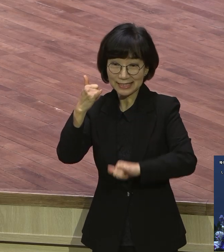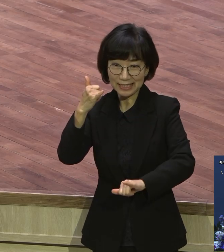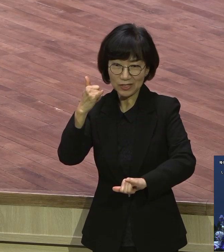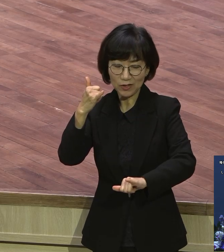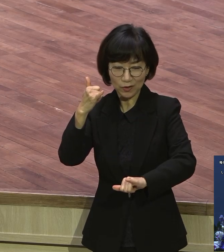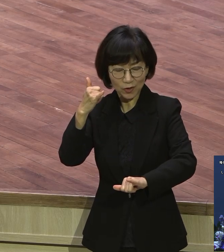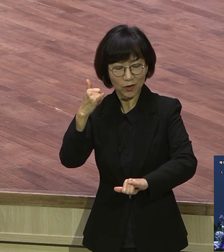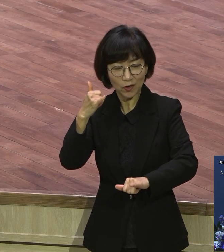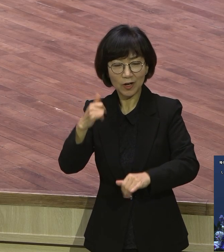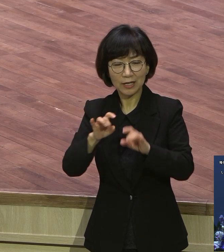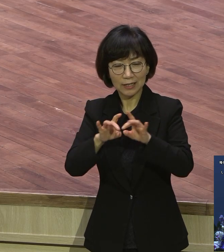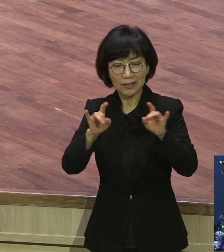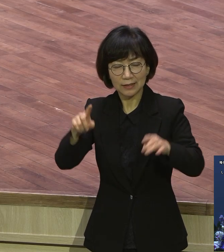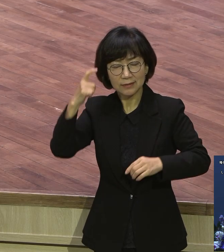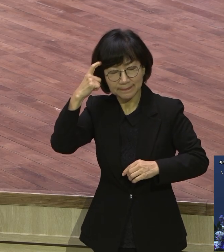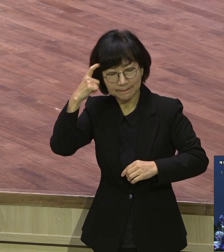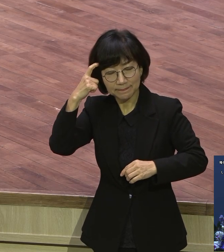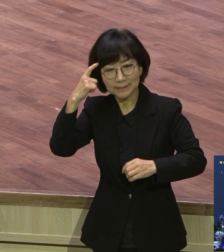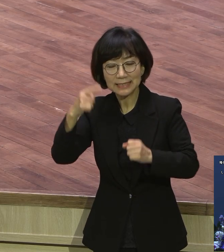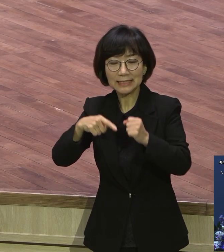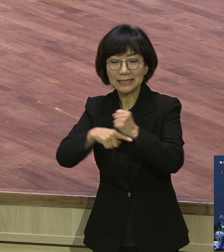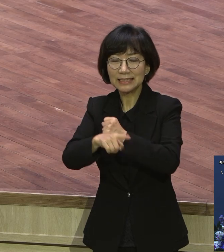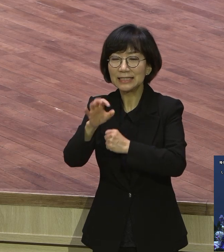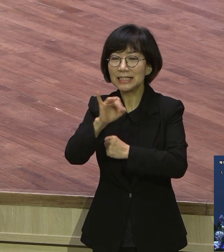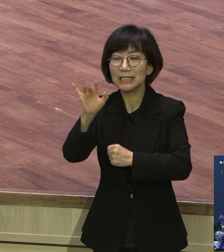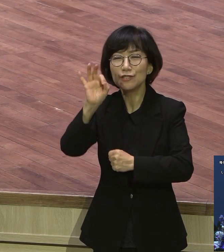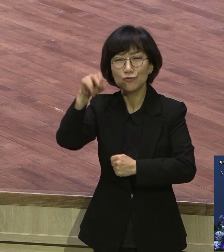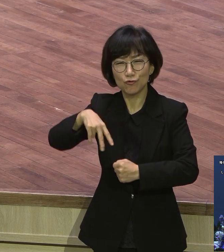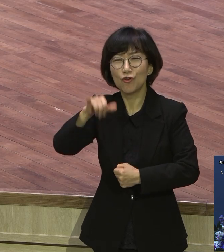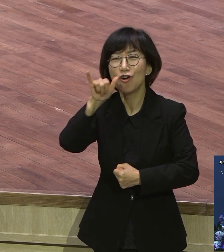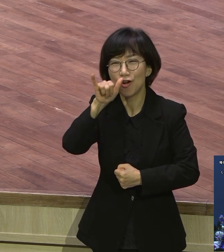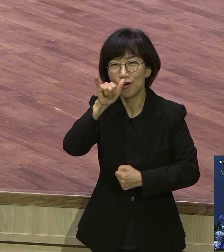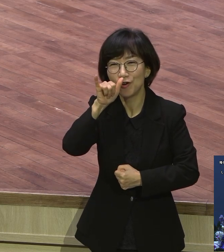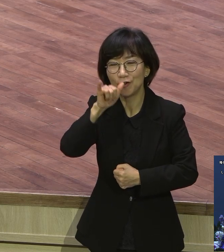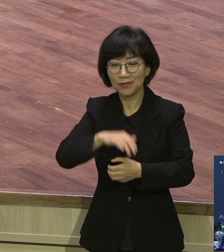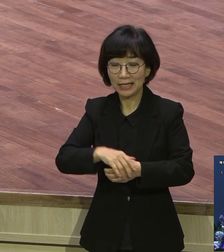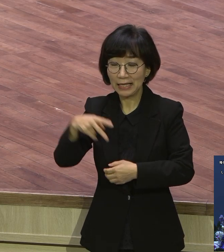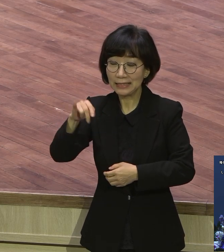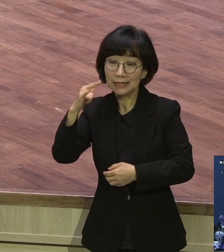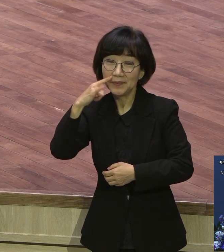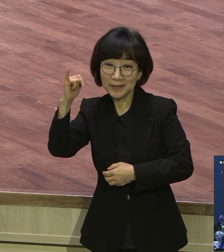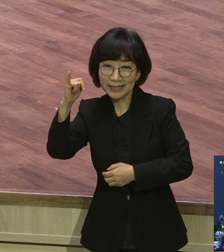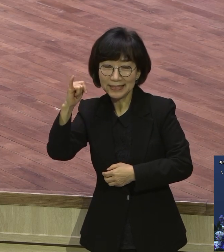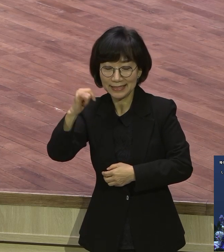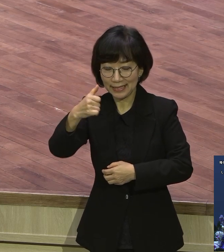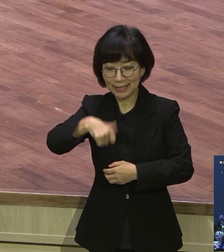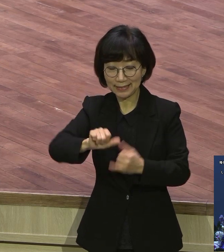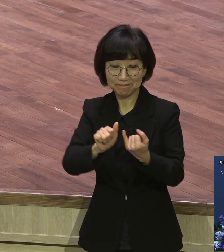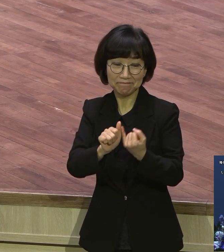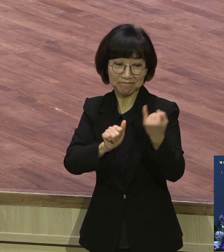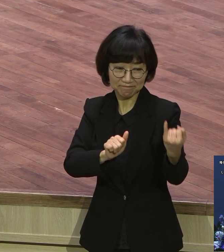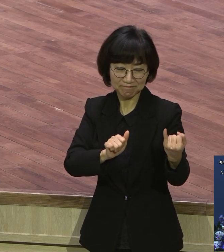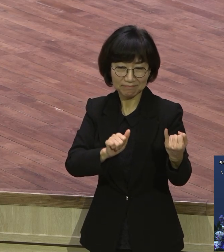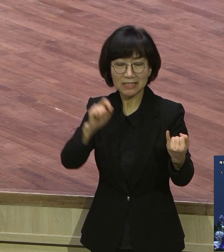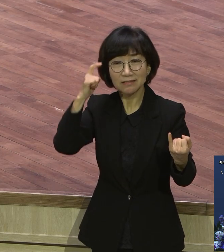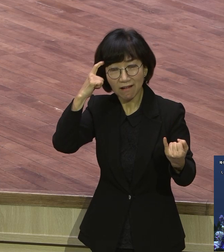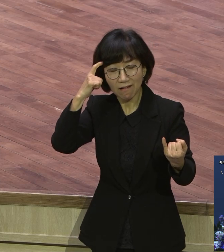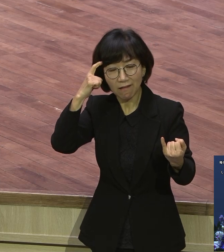자기들이 이유 있어요 시어머니 시어머니 맨우리 맨우리 각자 다 자기 입장에서 할 말이 있어요